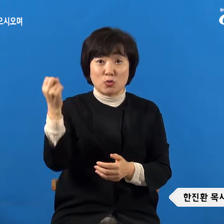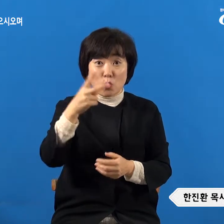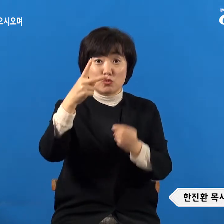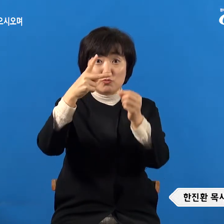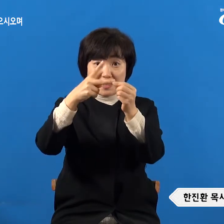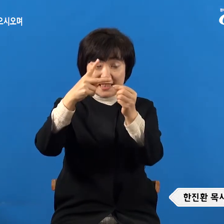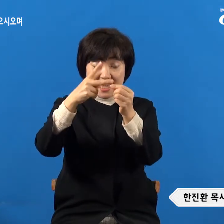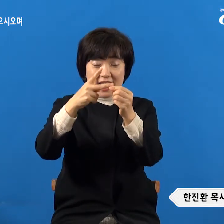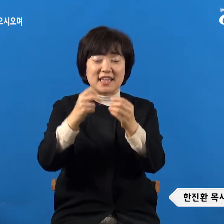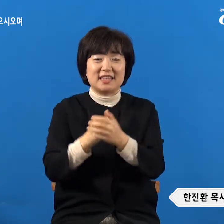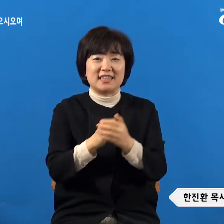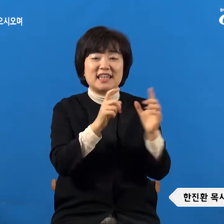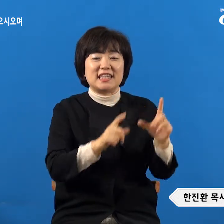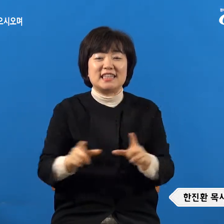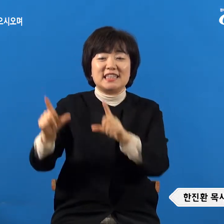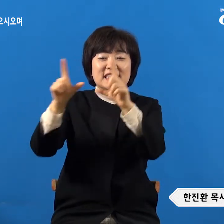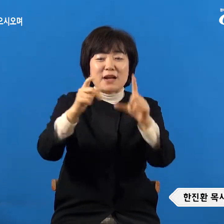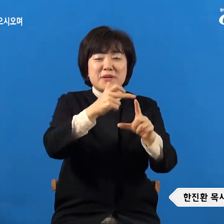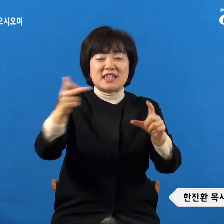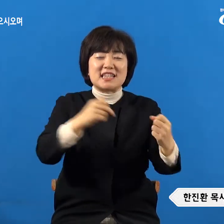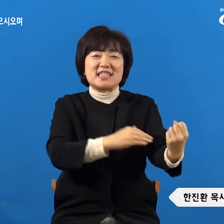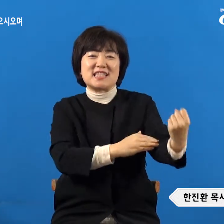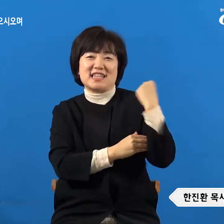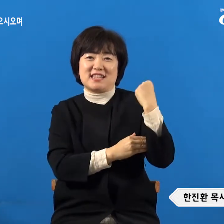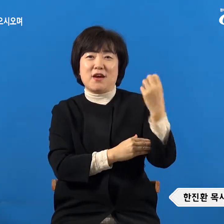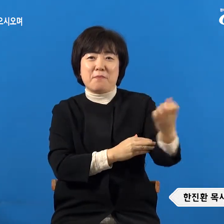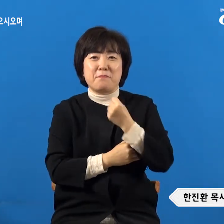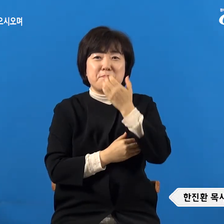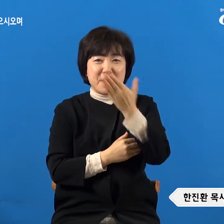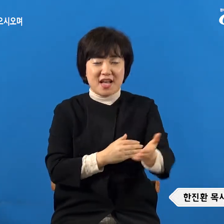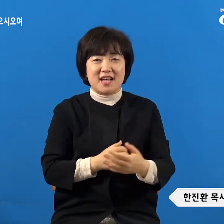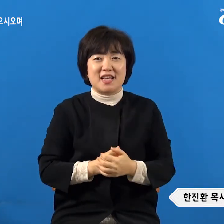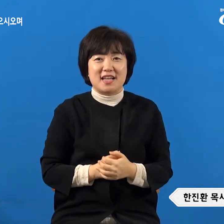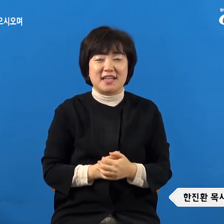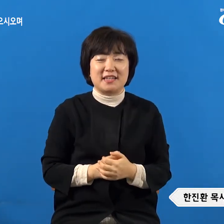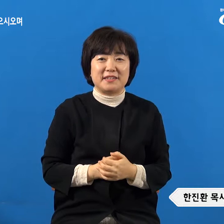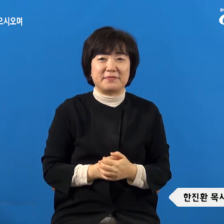또 둘째로는 삶의 큰 능력을 얻을 수 있습니다.